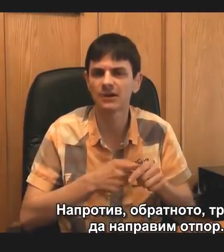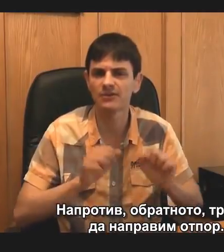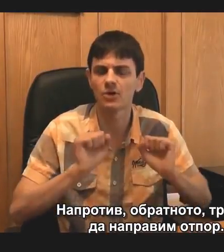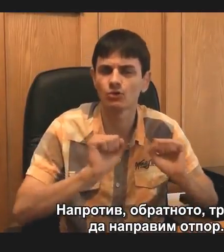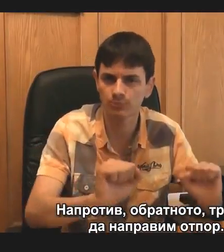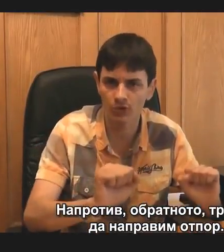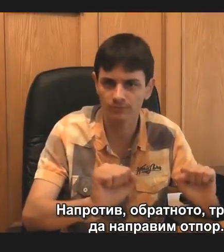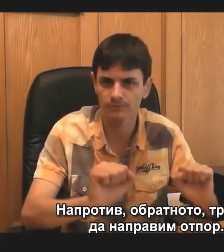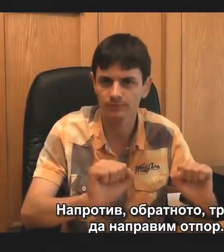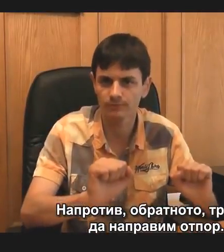направиме отпор.